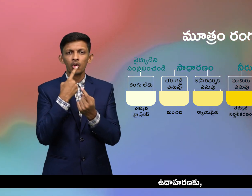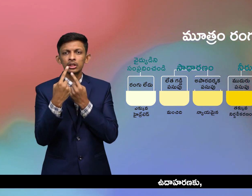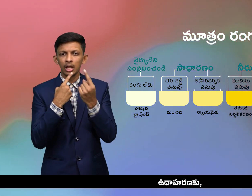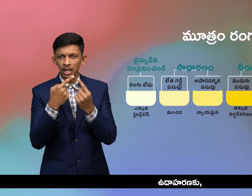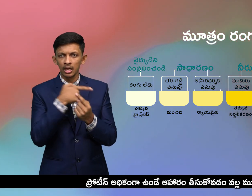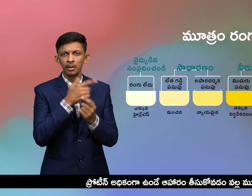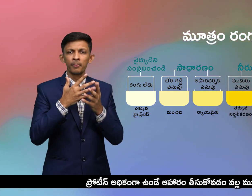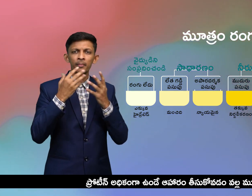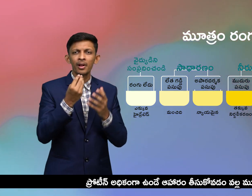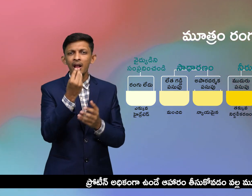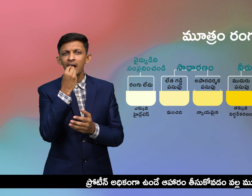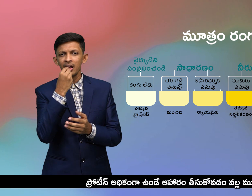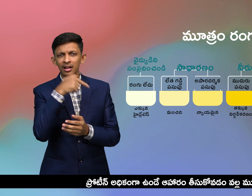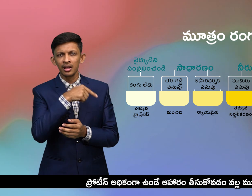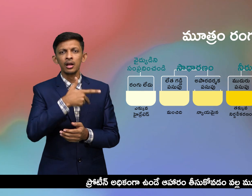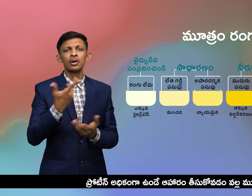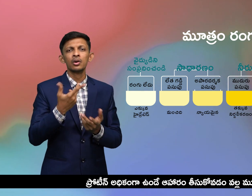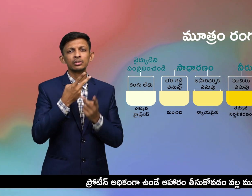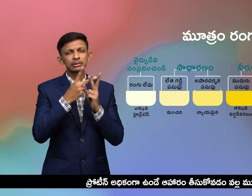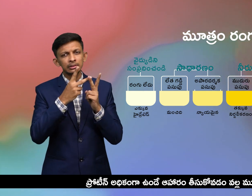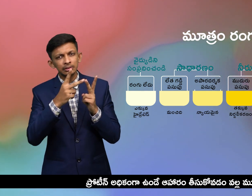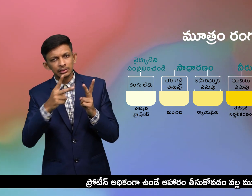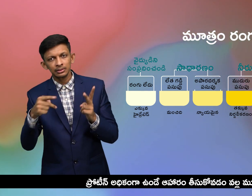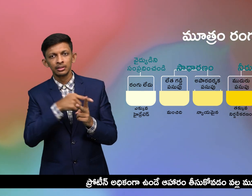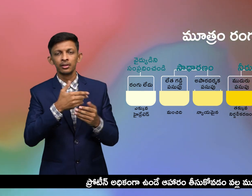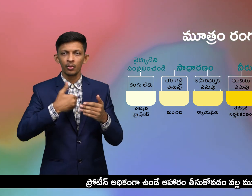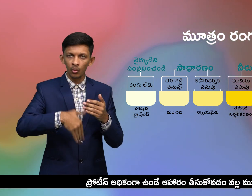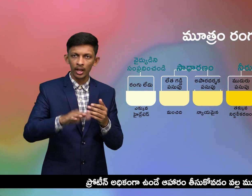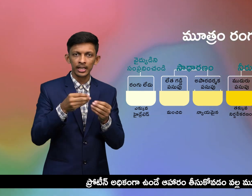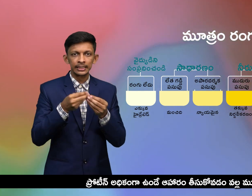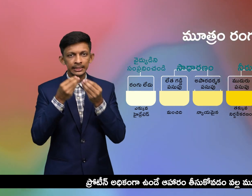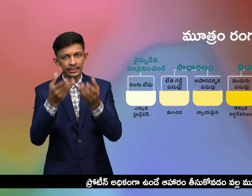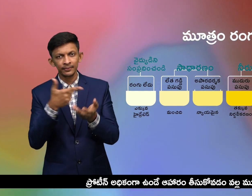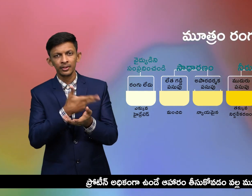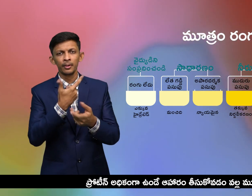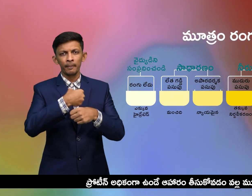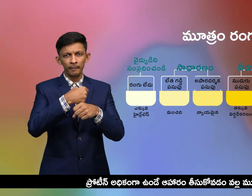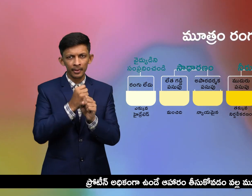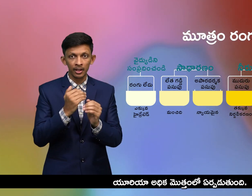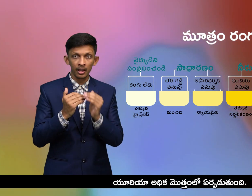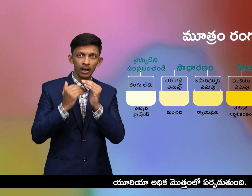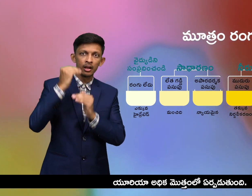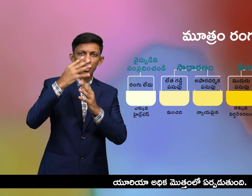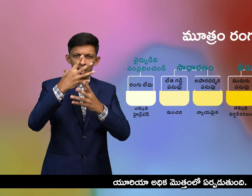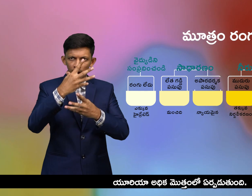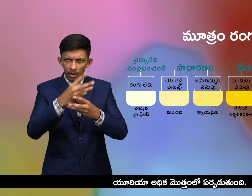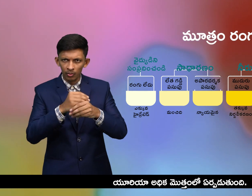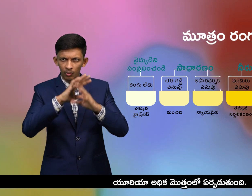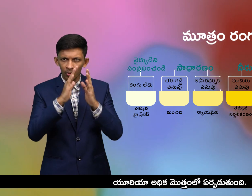ఉదాహరణకు, ప్రోటీన్ అధికంగా ఉండే ఆహారం తీసుకోవడం వల్ల మూత్రంలో యూరియా అధిక